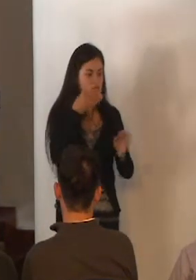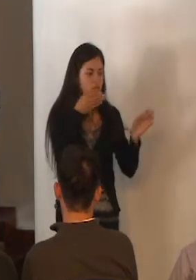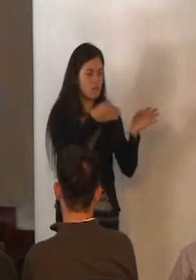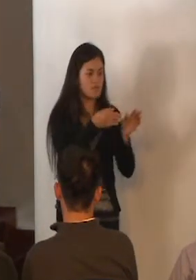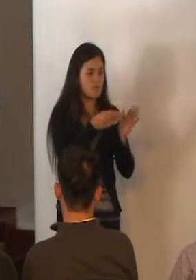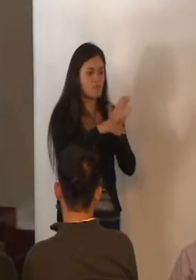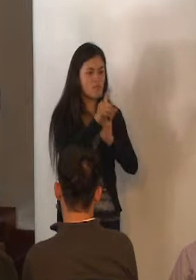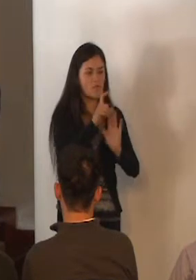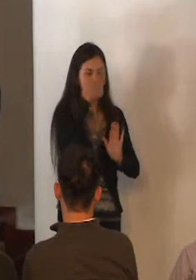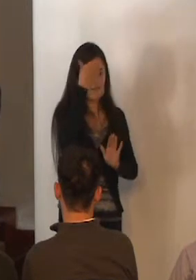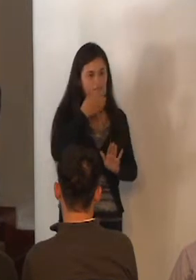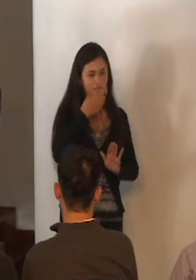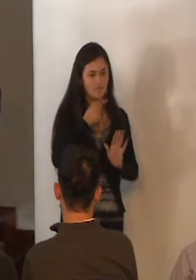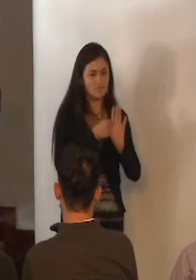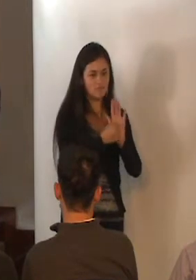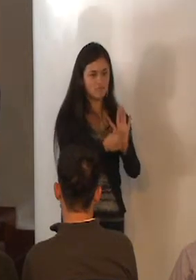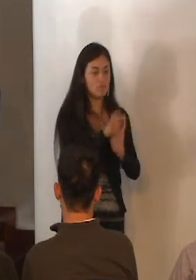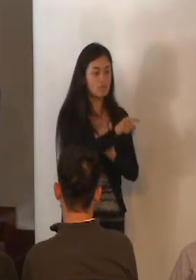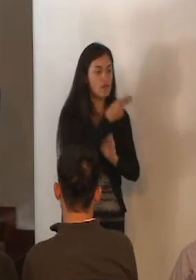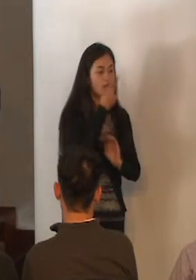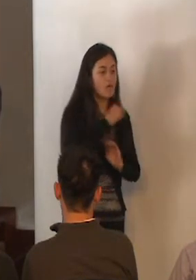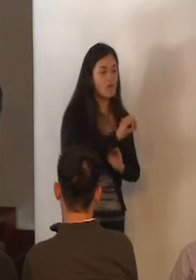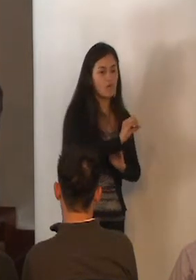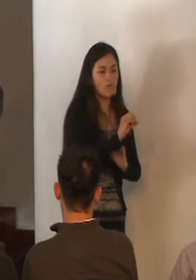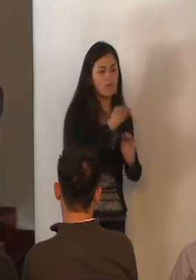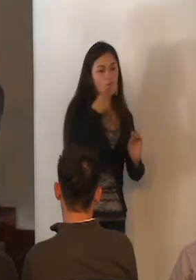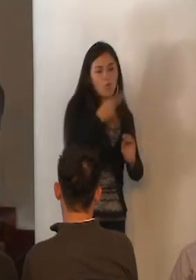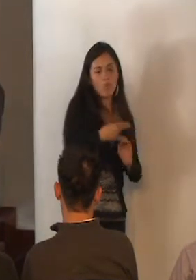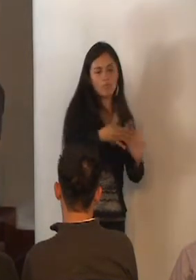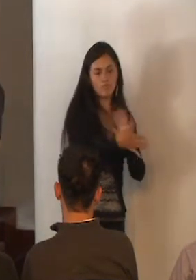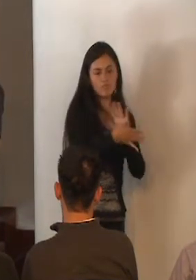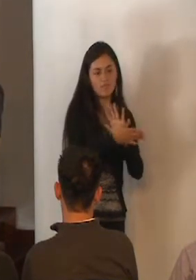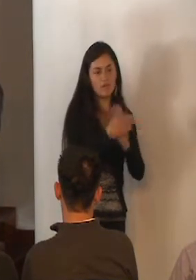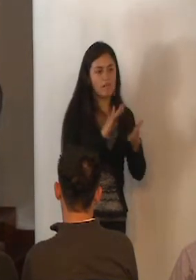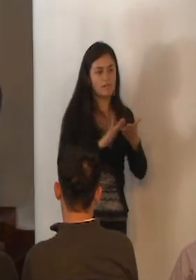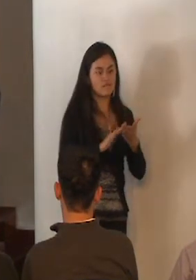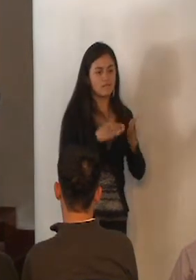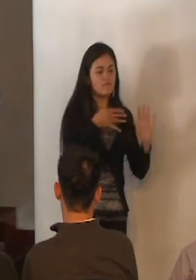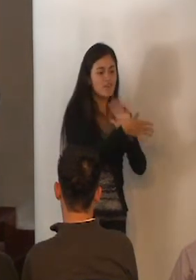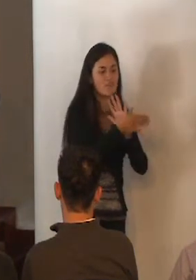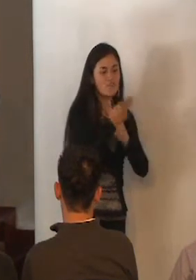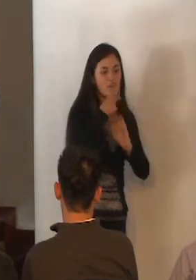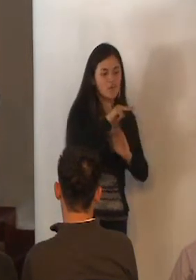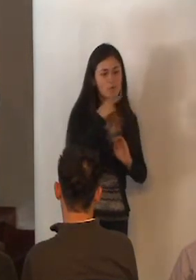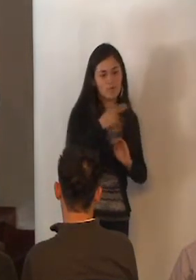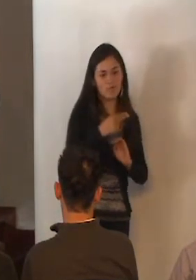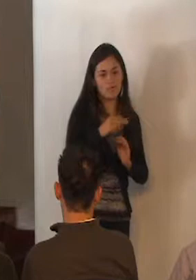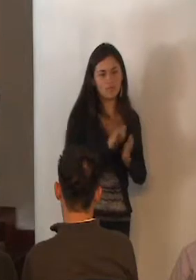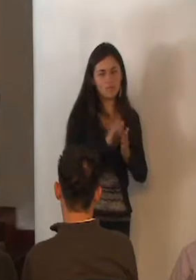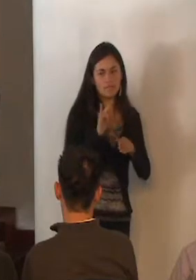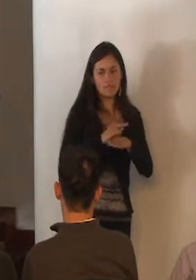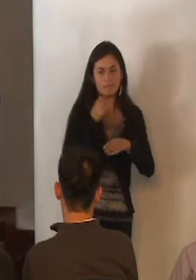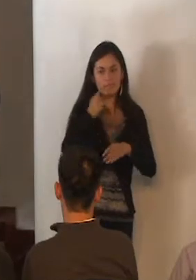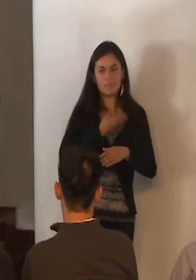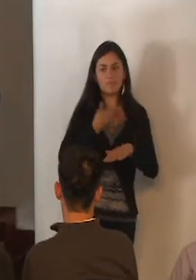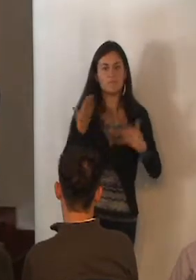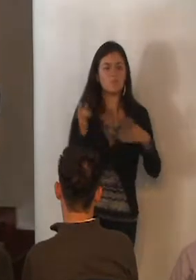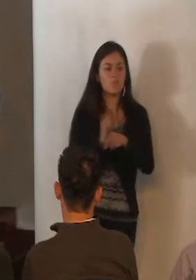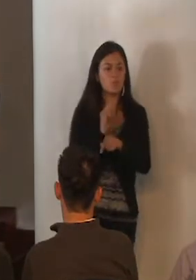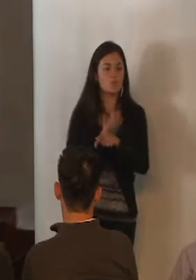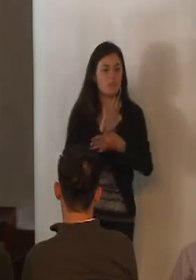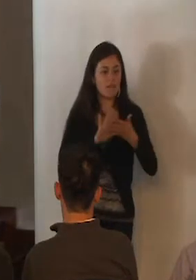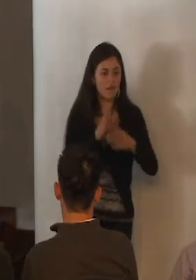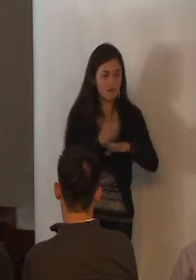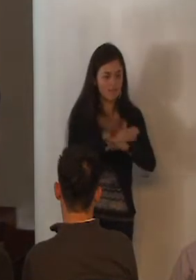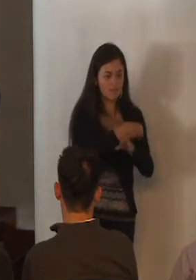ella les coloca una evaluación y les dice, vas a contar un cuento. Entonces ellos utilizan muchas de las señas que